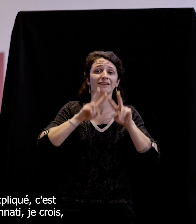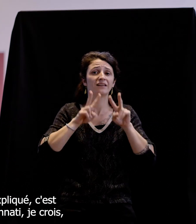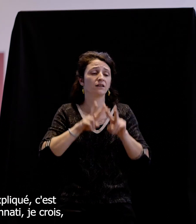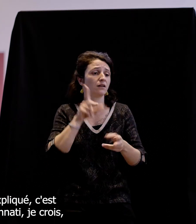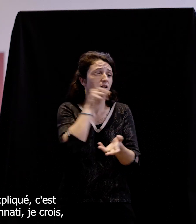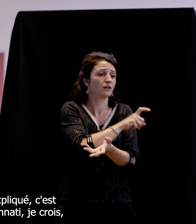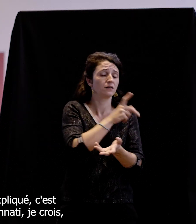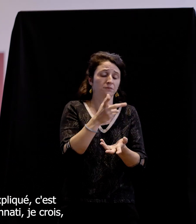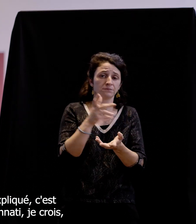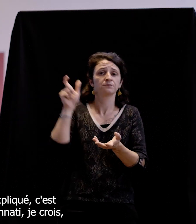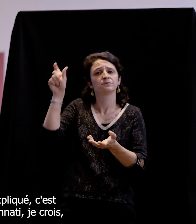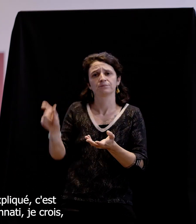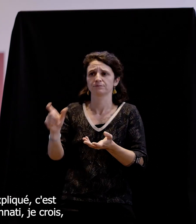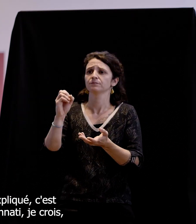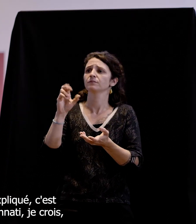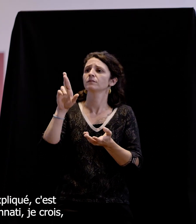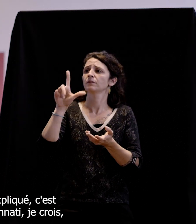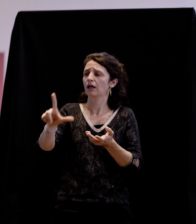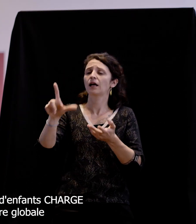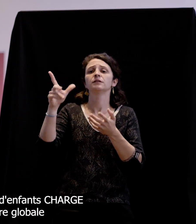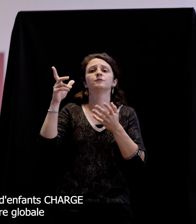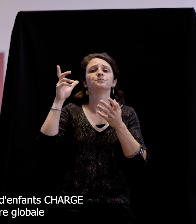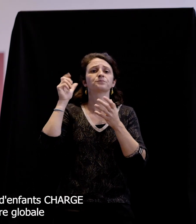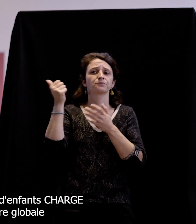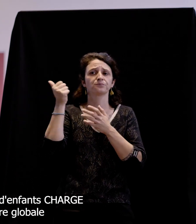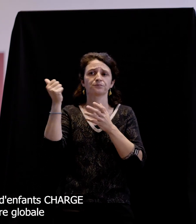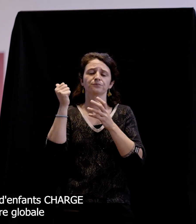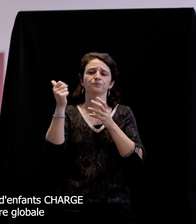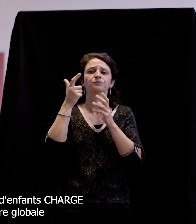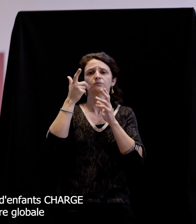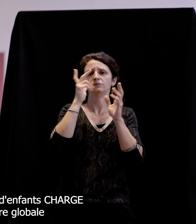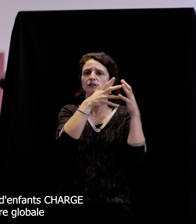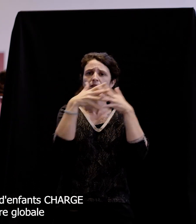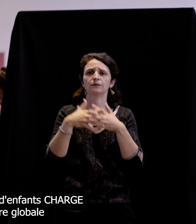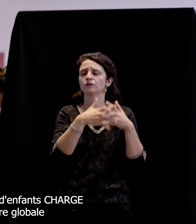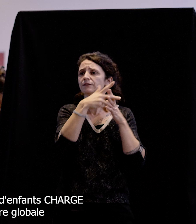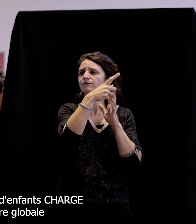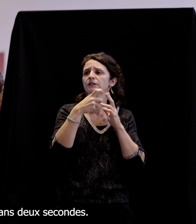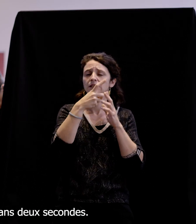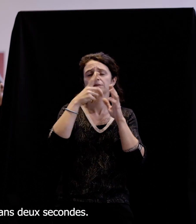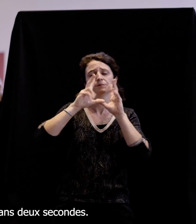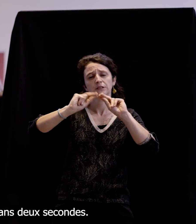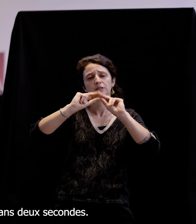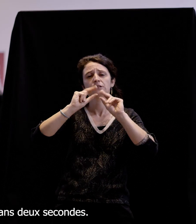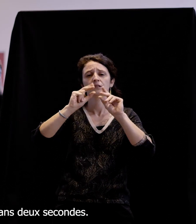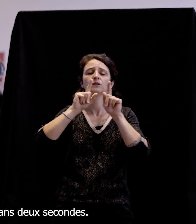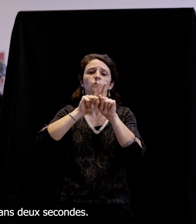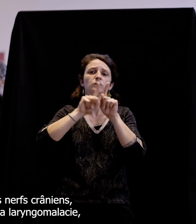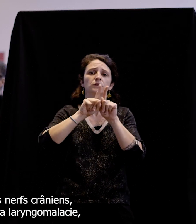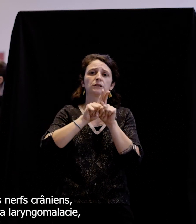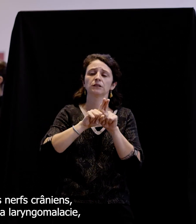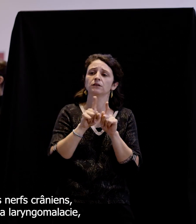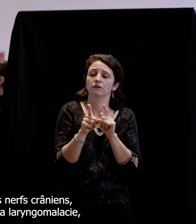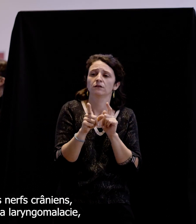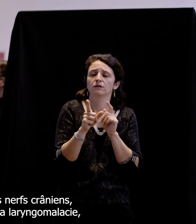une ORL de Cincinnati, je crois, qui voit énormément d'enfants en charge dans une structure globale dont je vous parlerai dans 2 secondes.